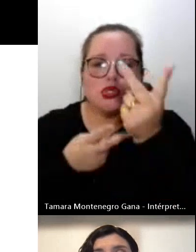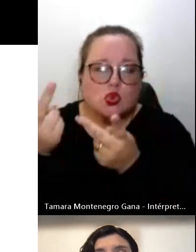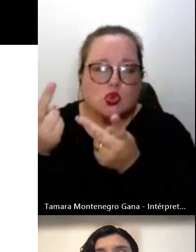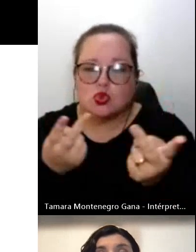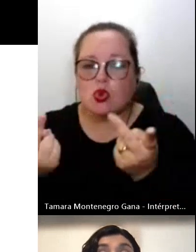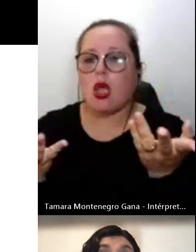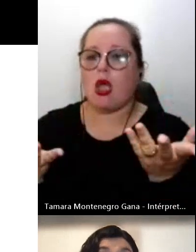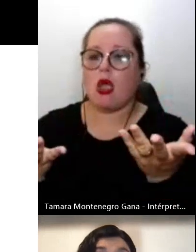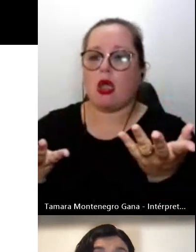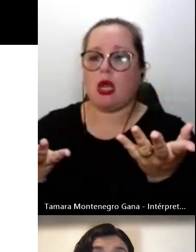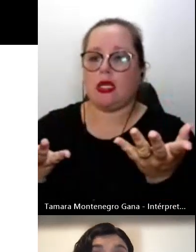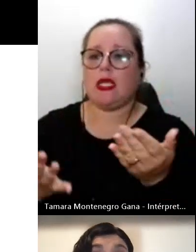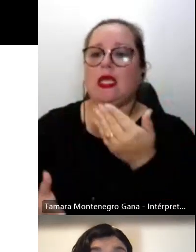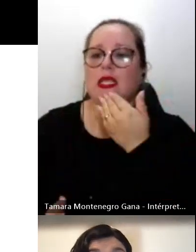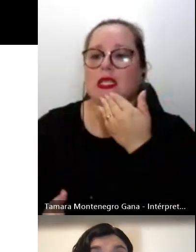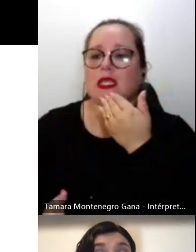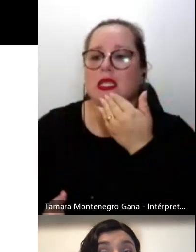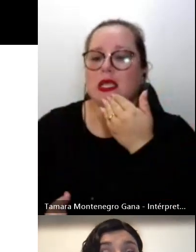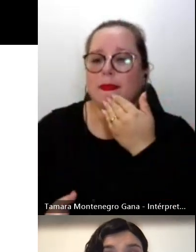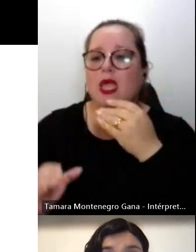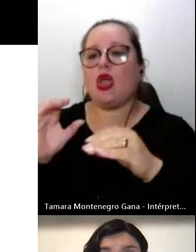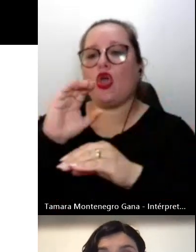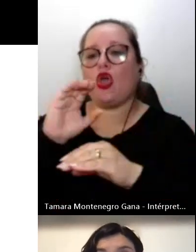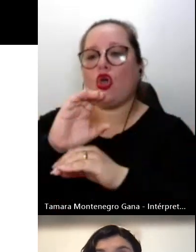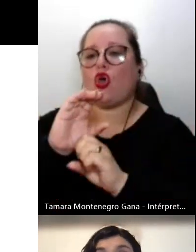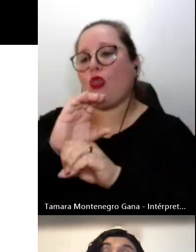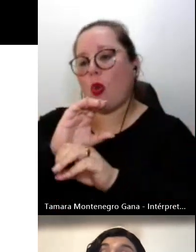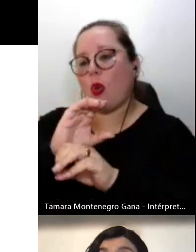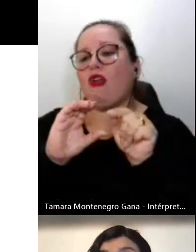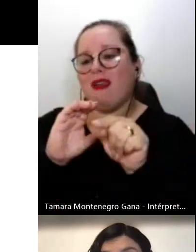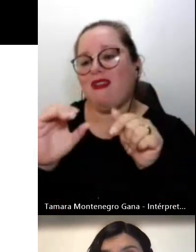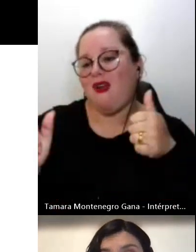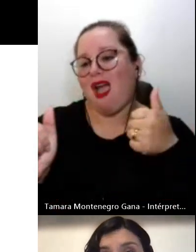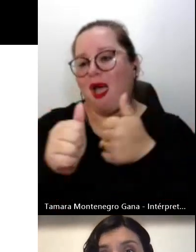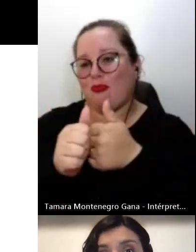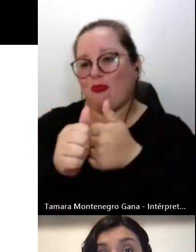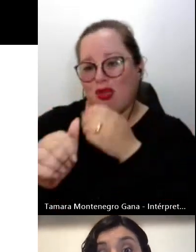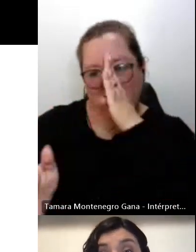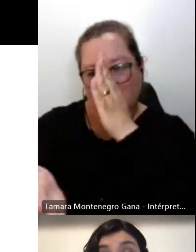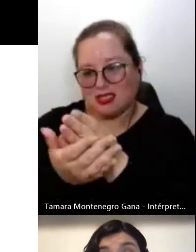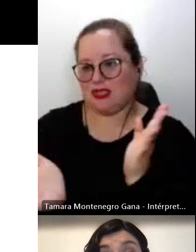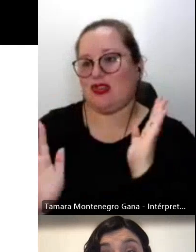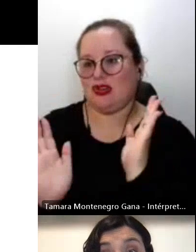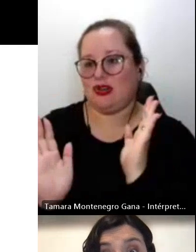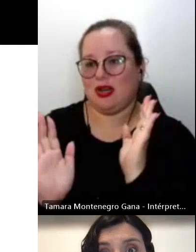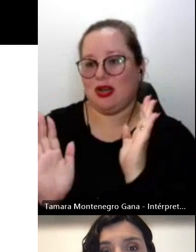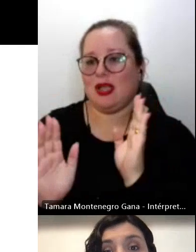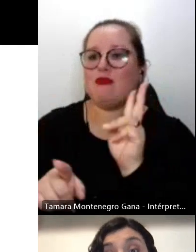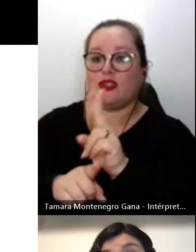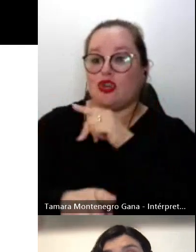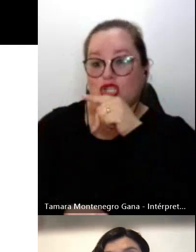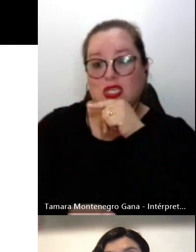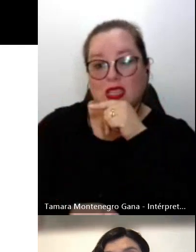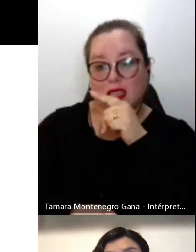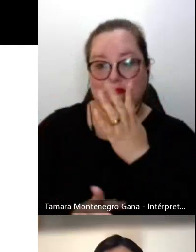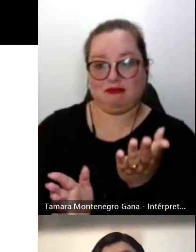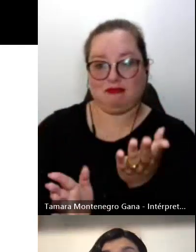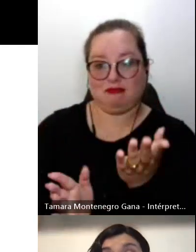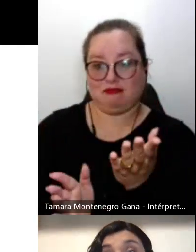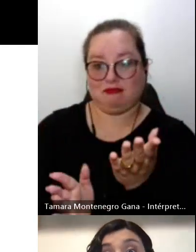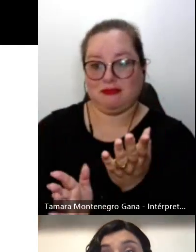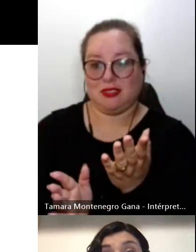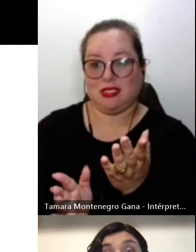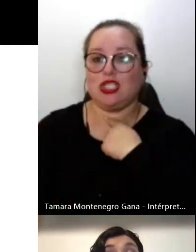visualmente, y son más bien los coeducadores que acompañan a las decisiones de los profesores oyentes. Entonces,